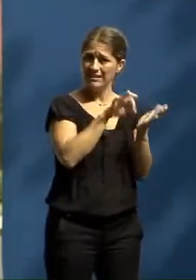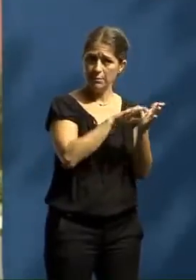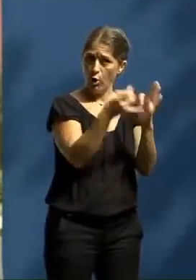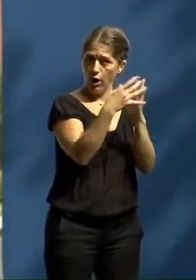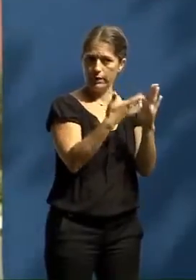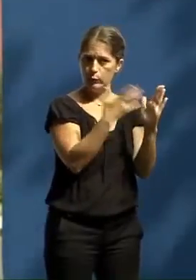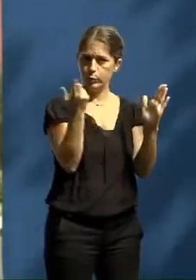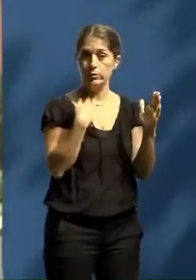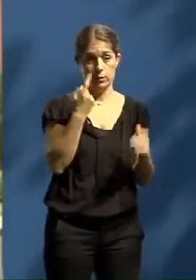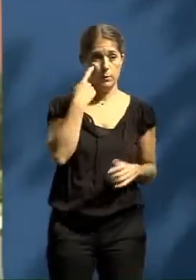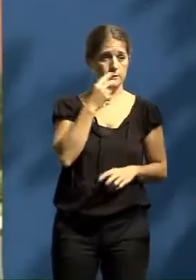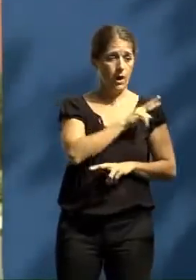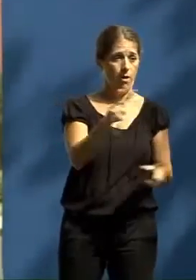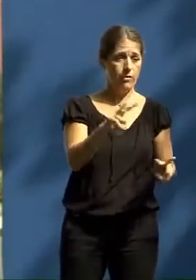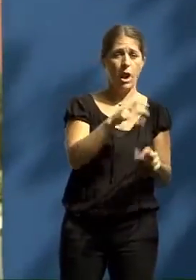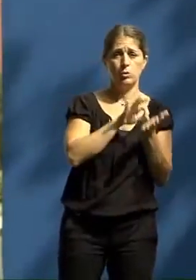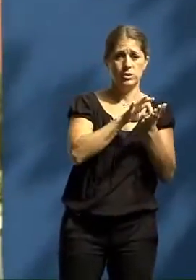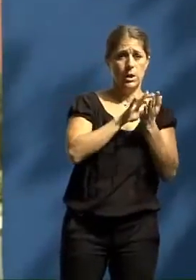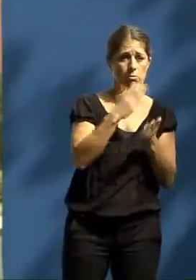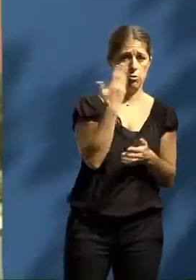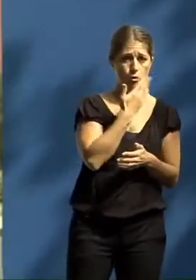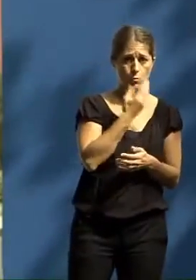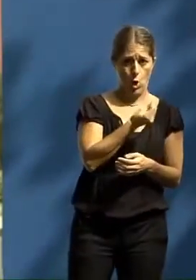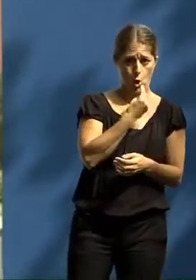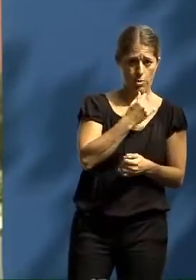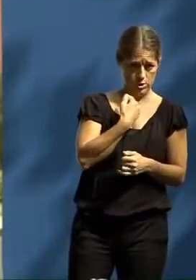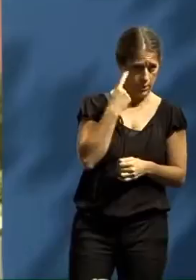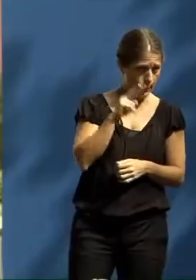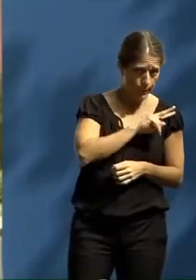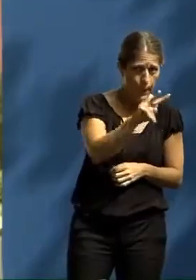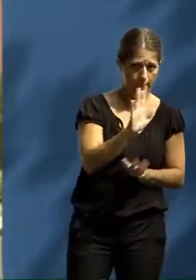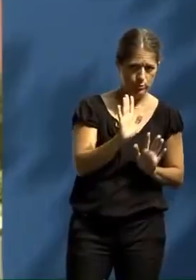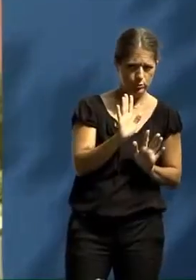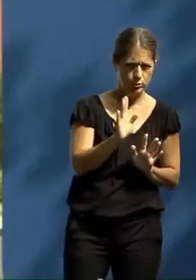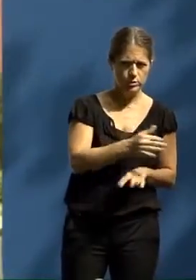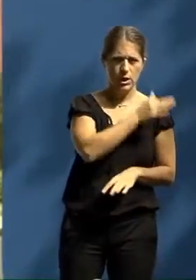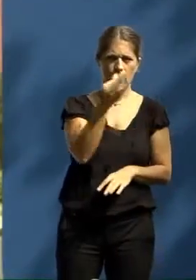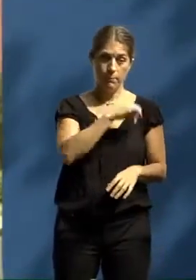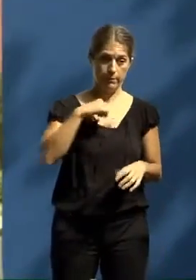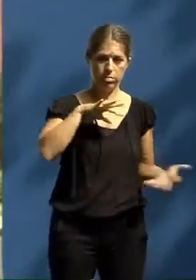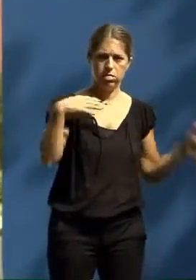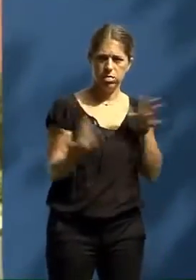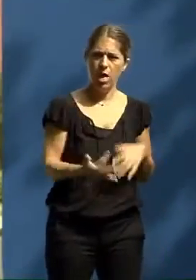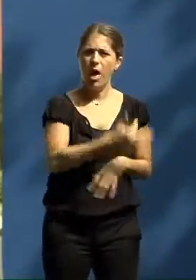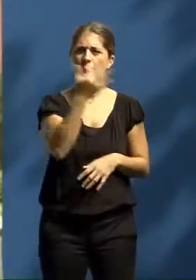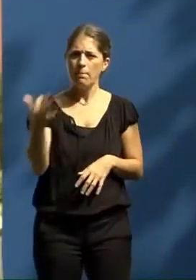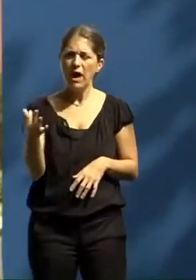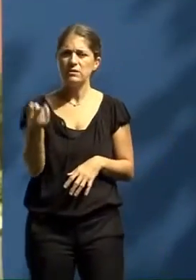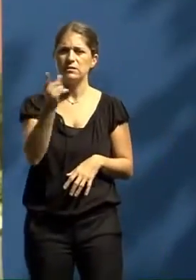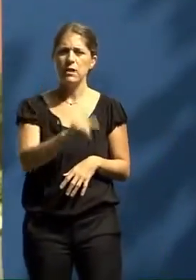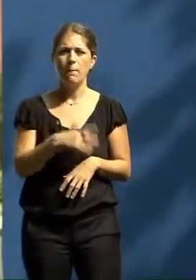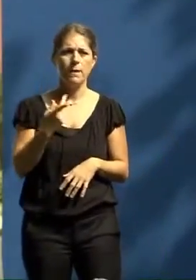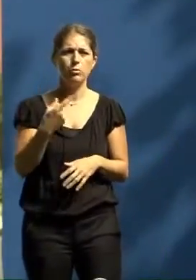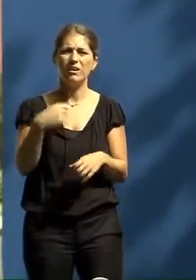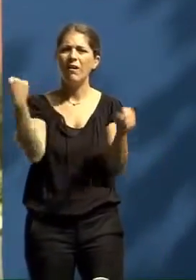para iso ver os comedores, os servicios de comedores privatizados nas nosas escolas, e quítaselle precarizando a